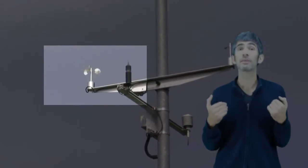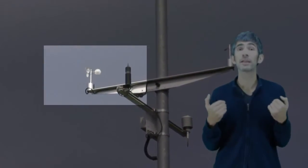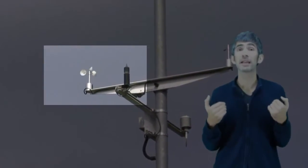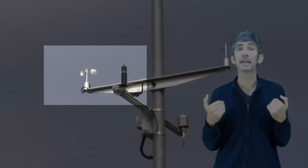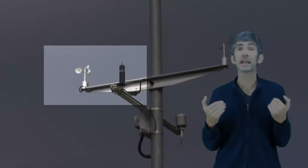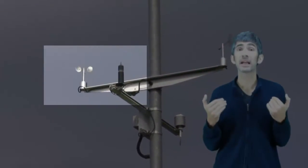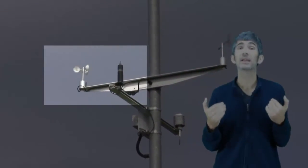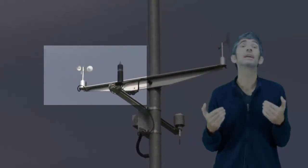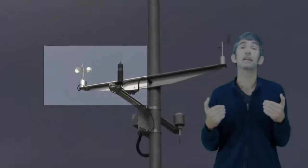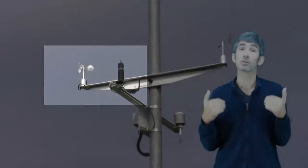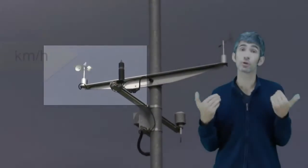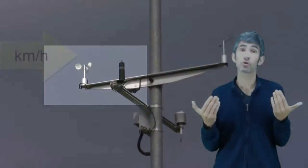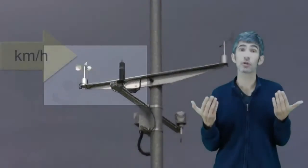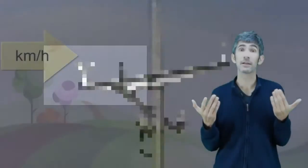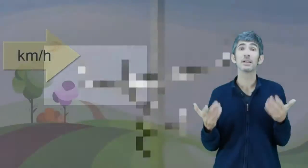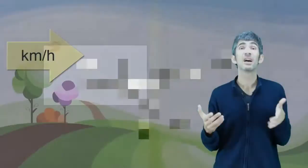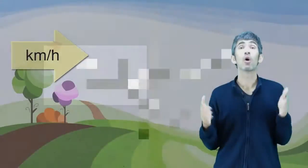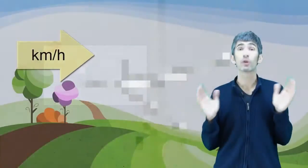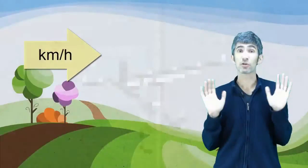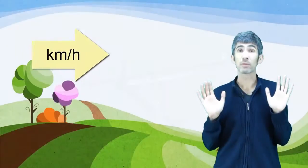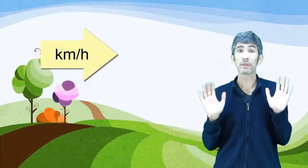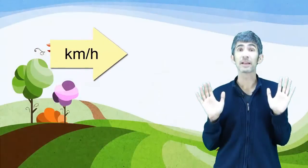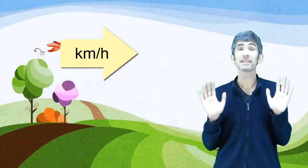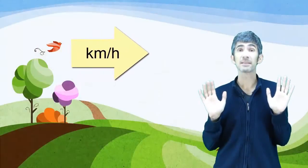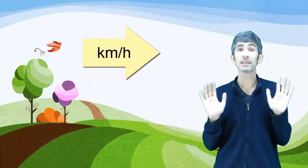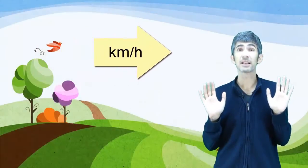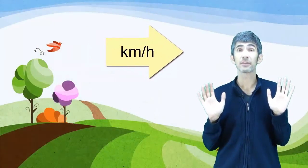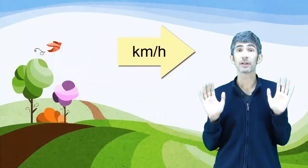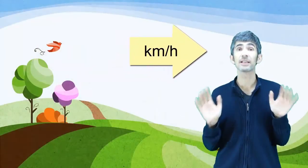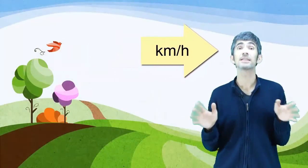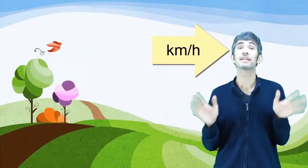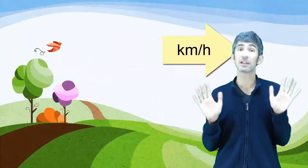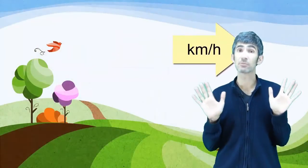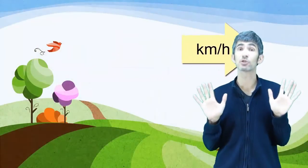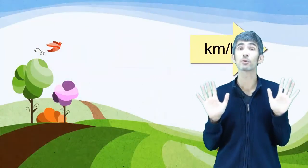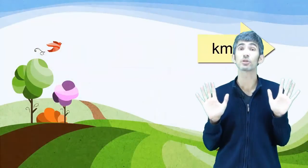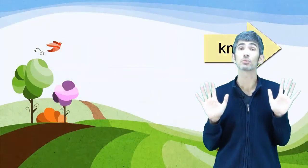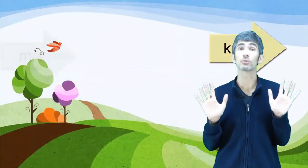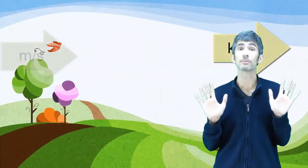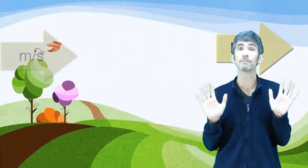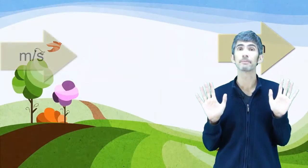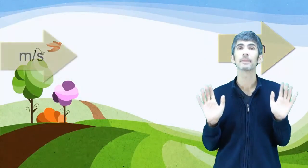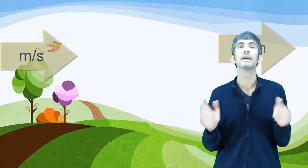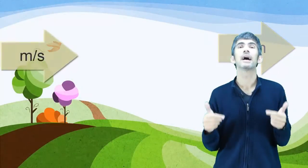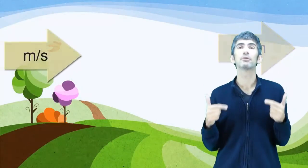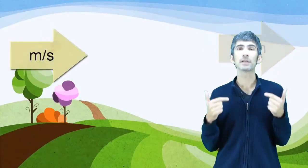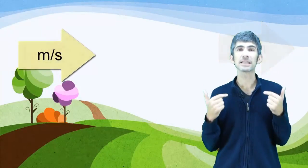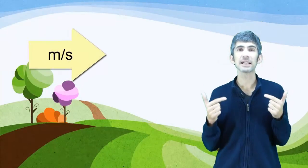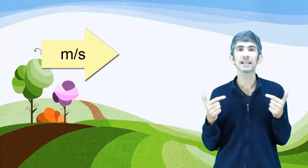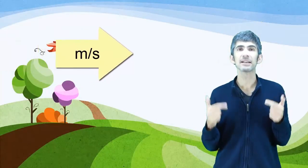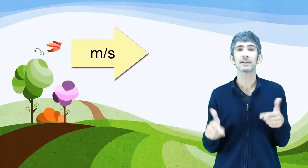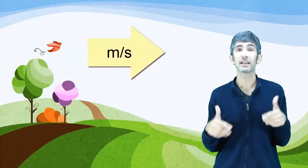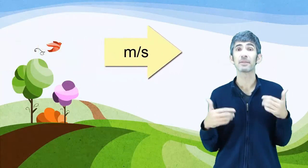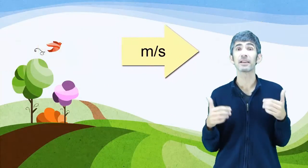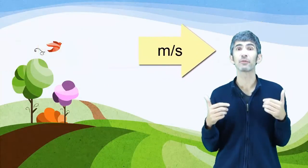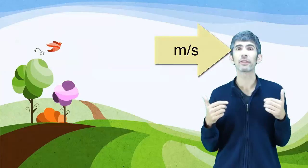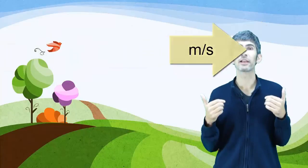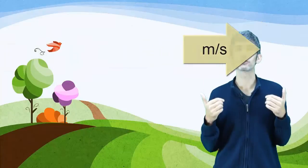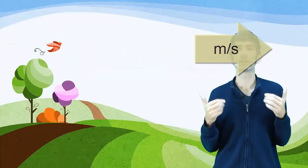medir en kilómetros ahora aunque su medida en el sistema internacional serían los metros por segundo hay una escala que mide la fuerza de los vientos